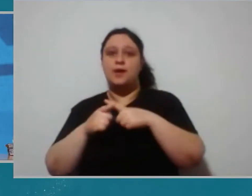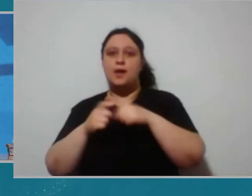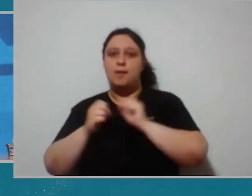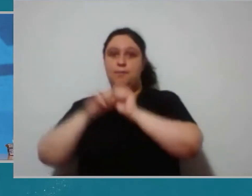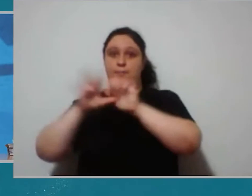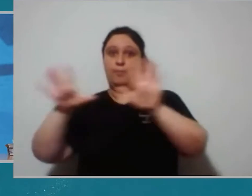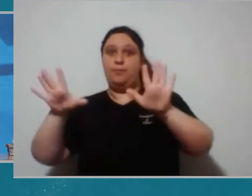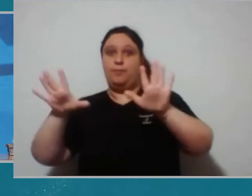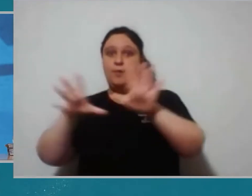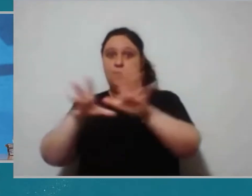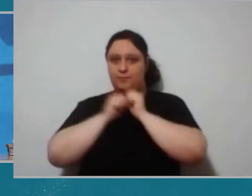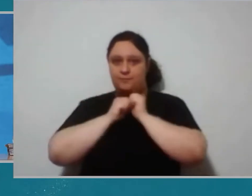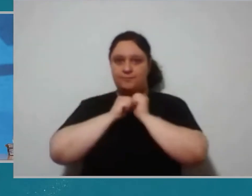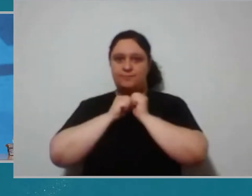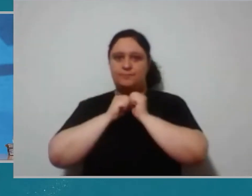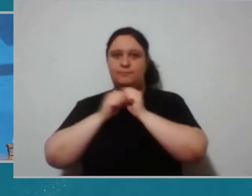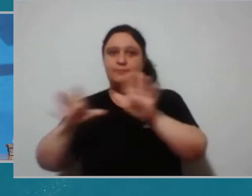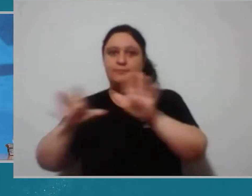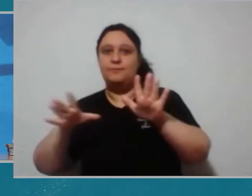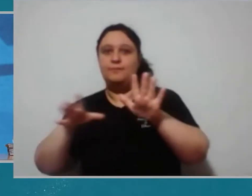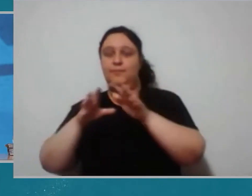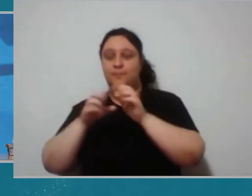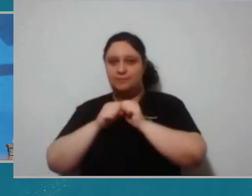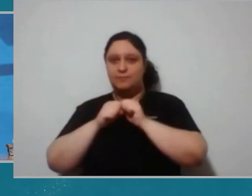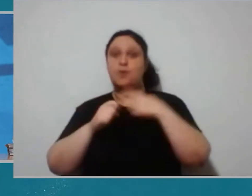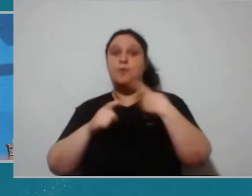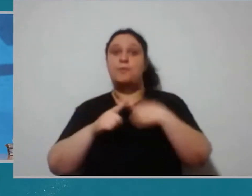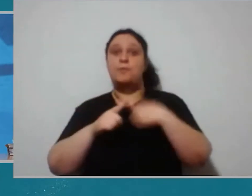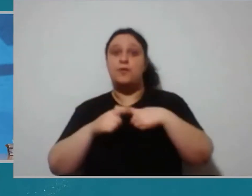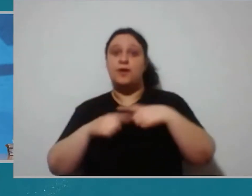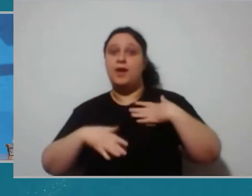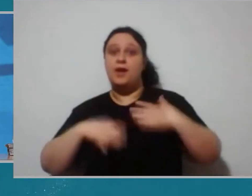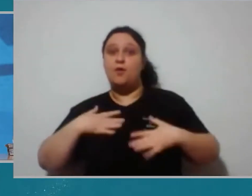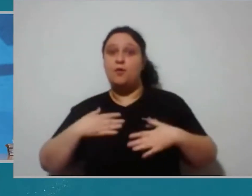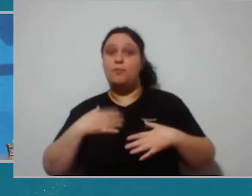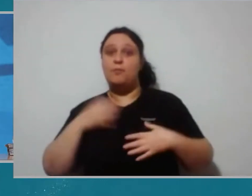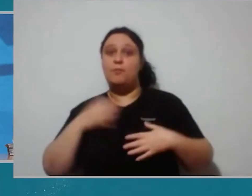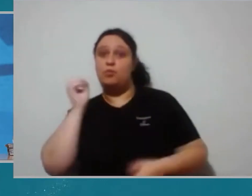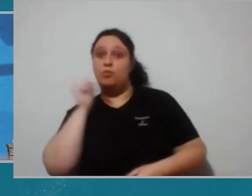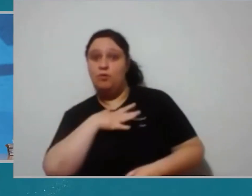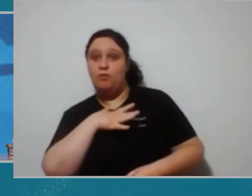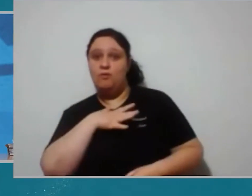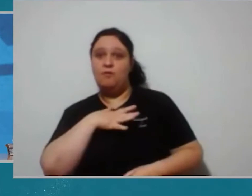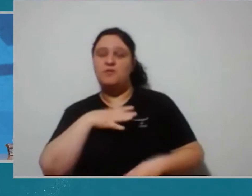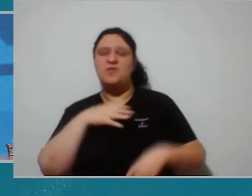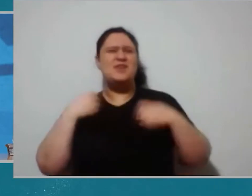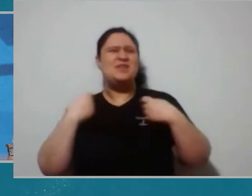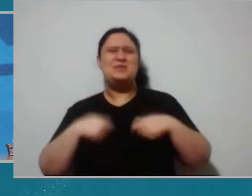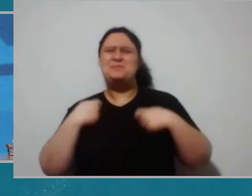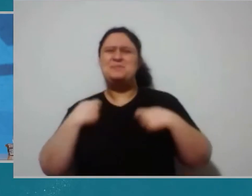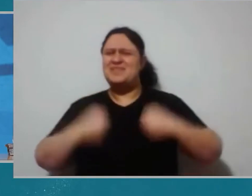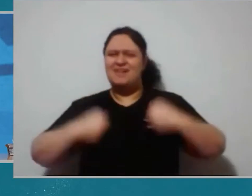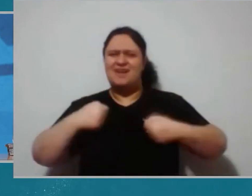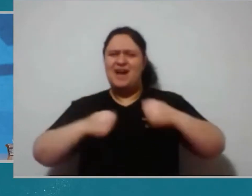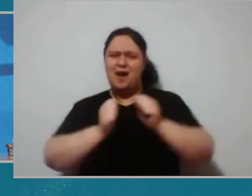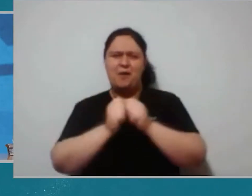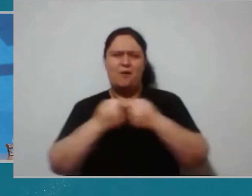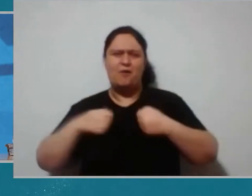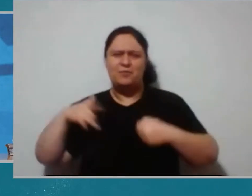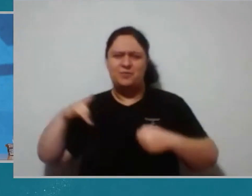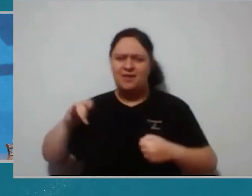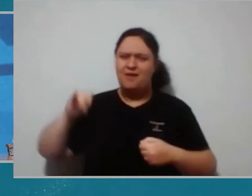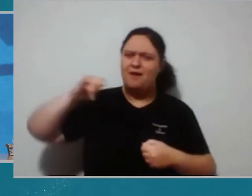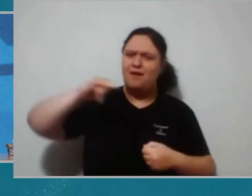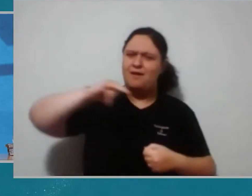corpo ressurreto novo, graças ao Senhor, não precisamos de carro, nem de ônibus, nem de avião, nem de